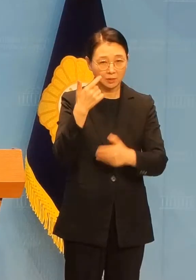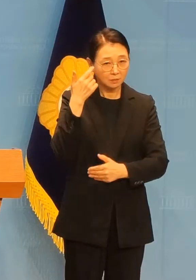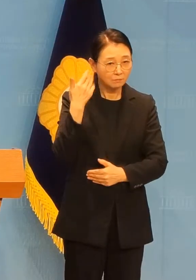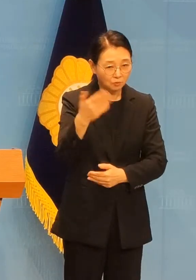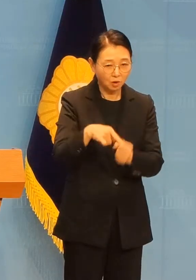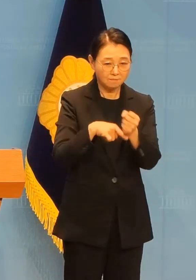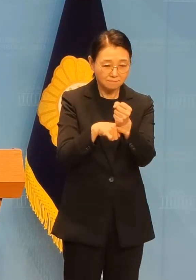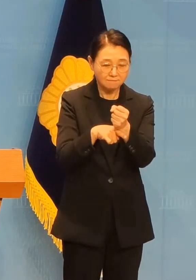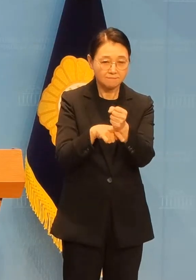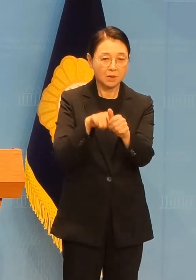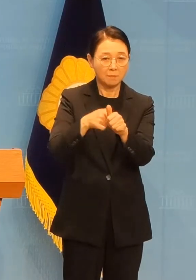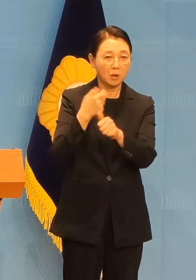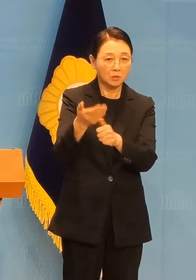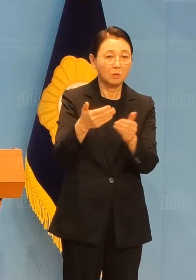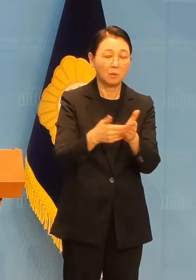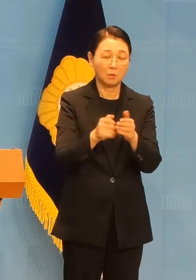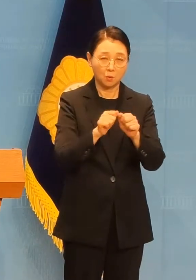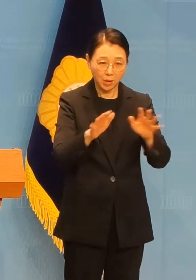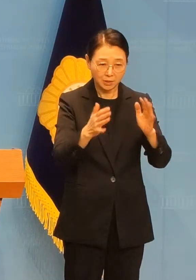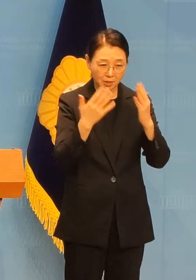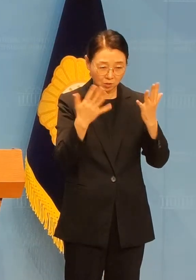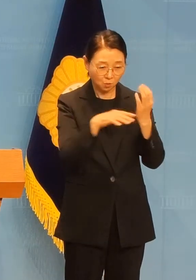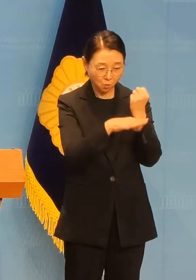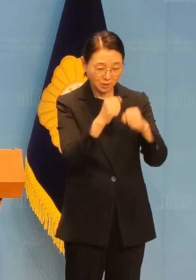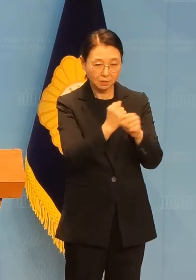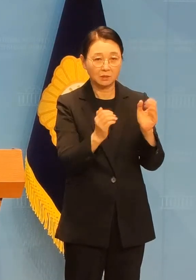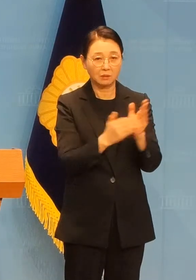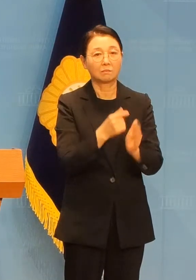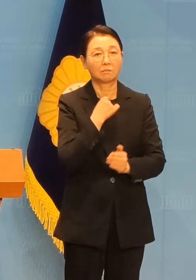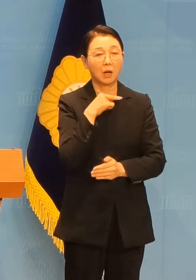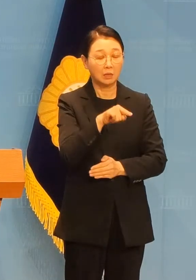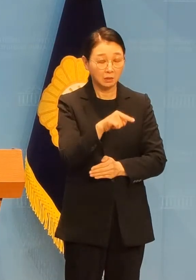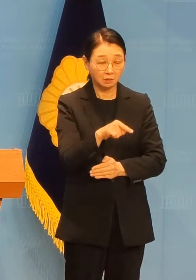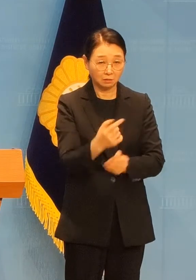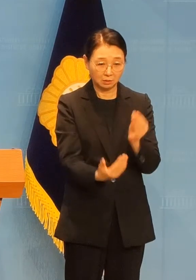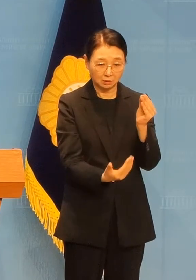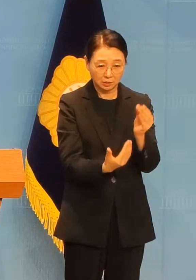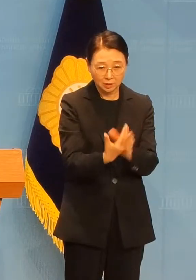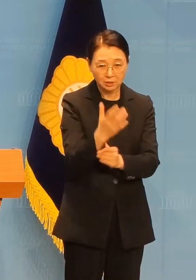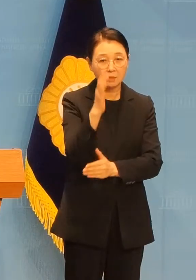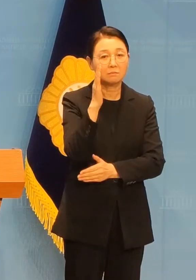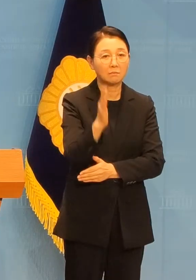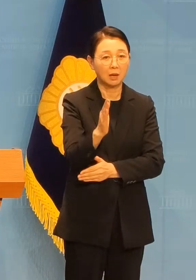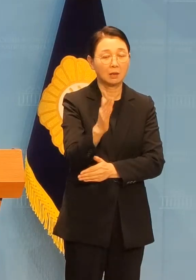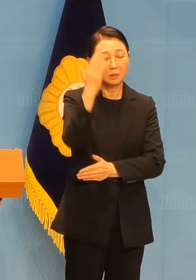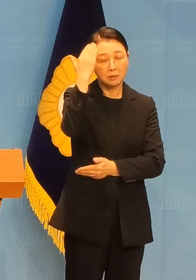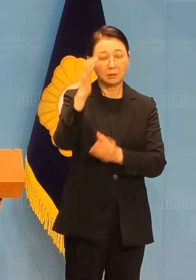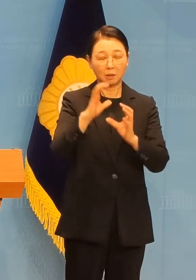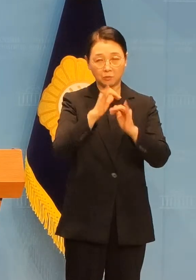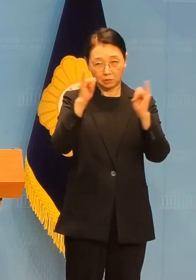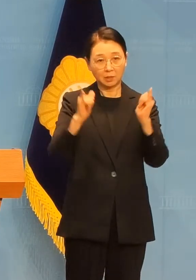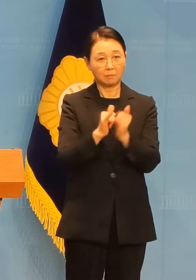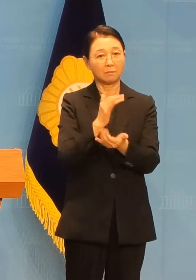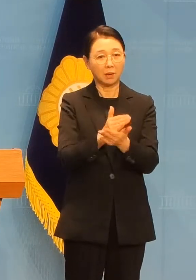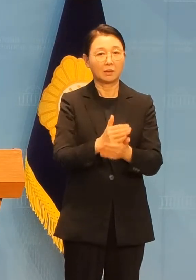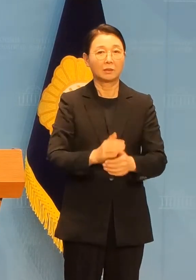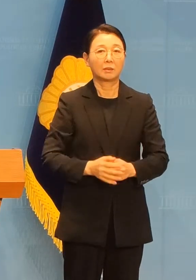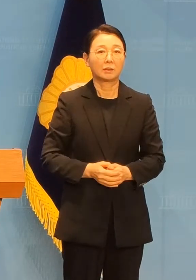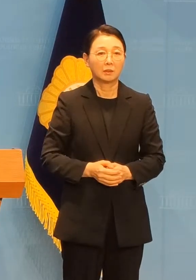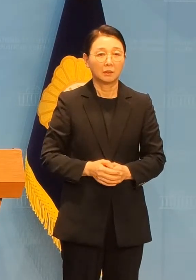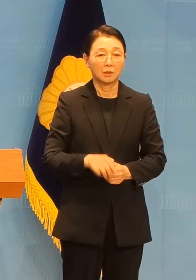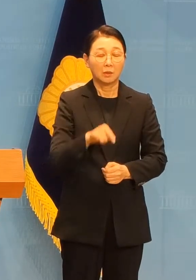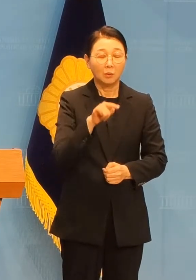문책하고 해산의 기준을 명확히 해서 이런 일들이 다시는 대한민국 사회에 벌어지지 않도록, 또한 이 사람들이